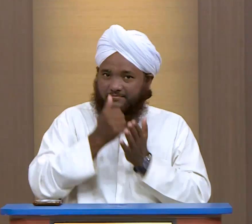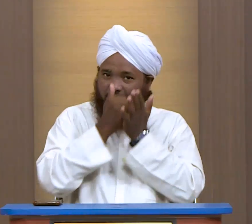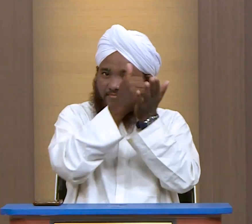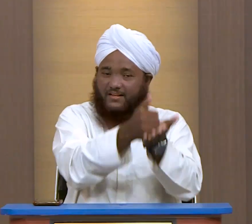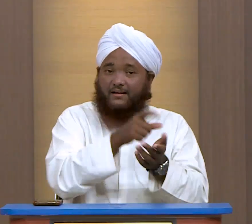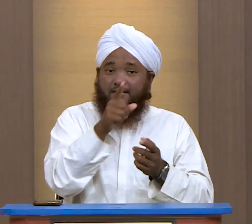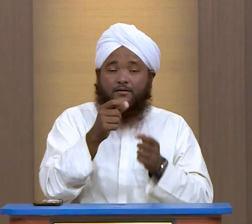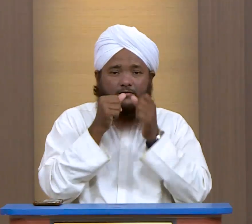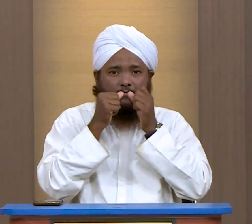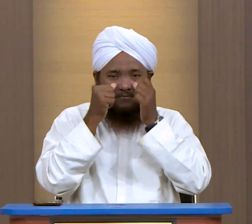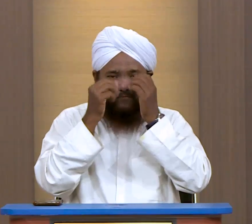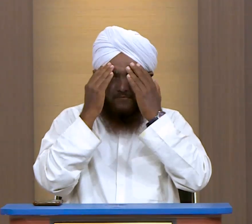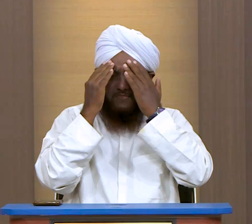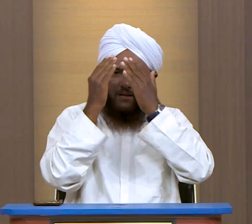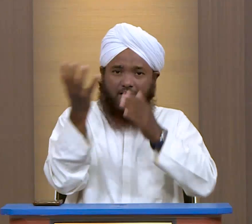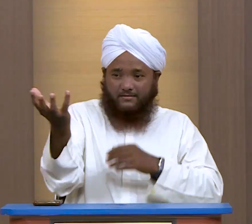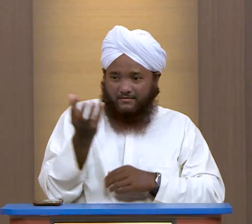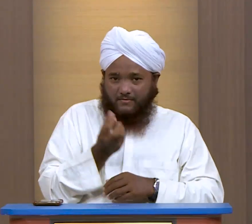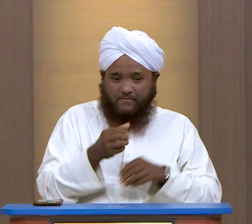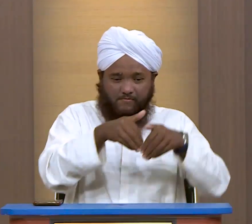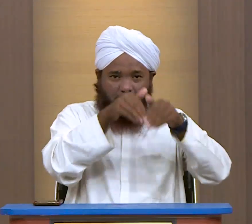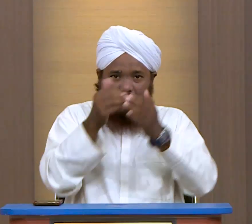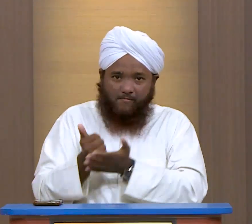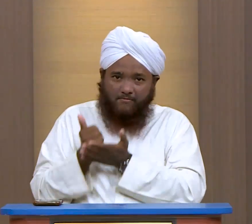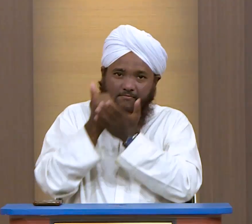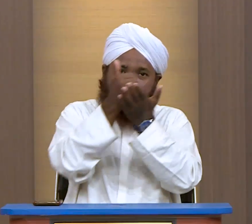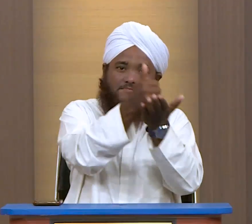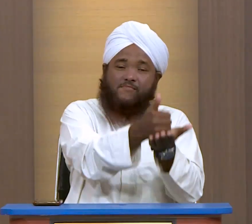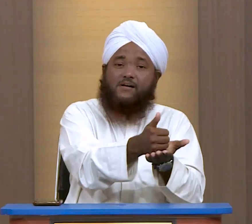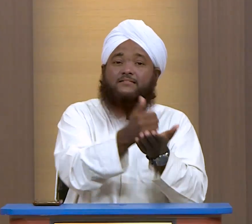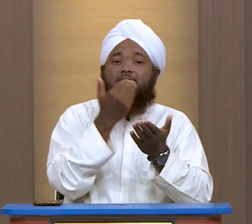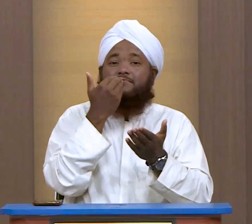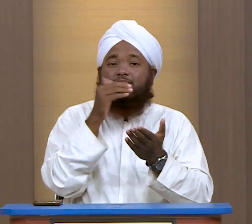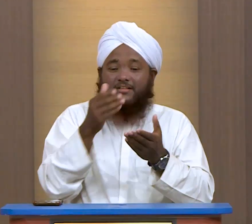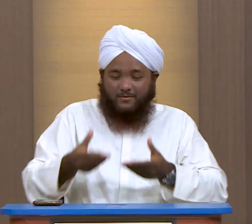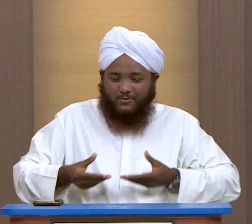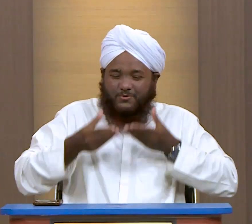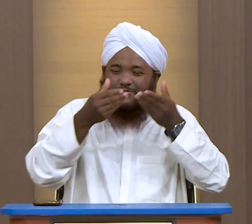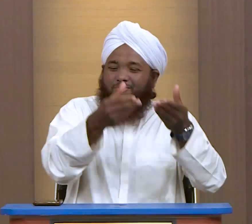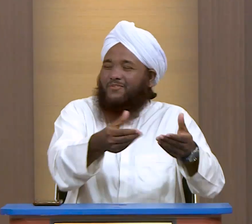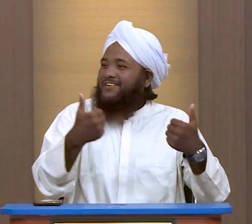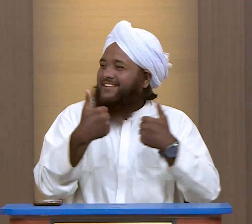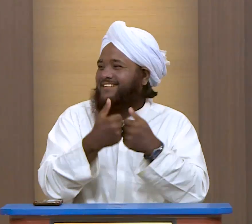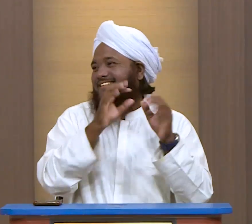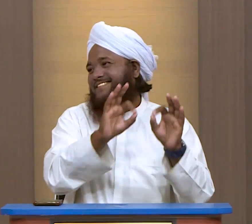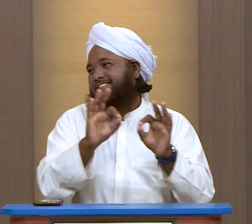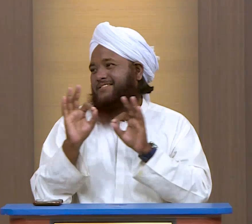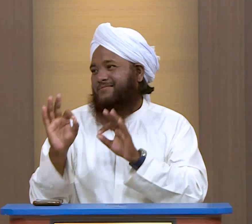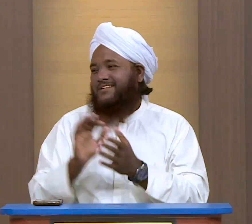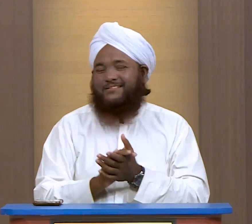درود پاک کو میری قبر میں یوں پہنچائے گا جیسے تمہیں تحائف پیش کیے جاتے ہیں۔ بلا شبہ میرا